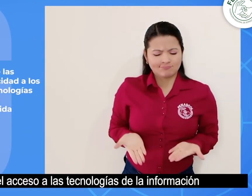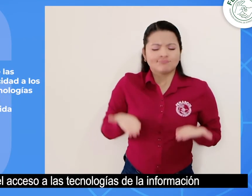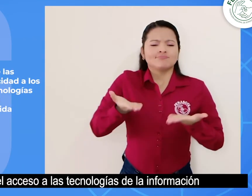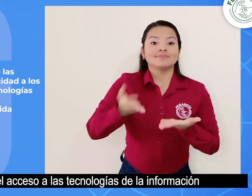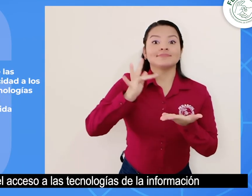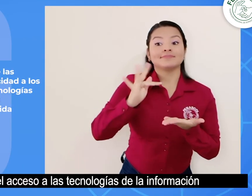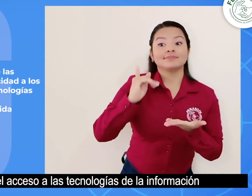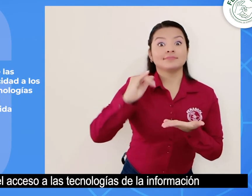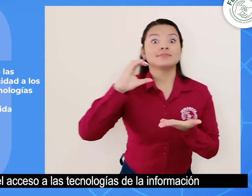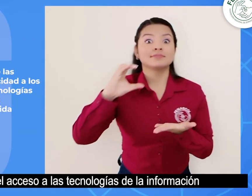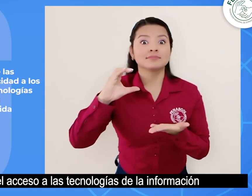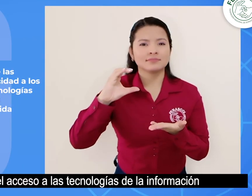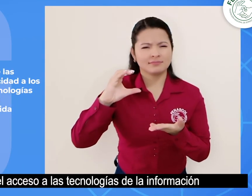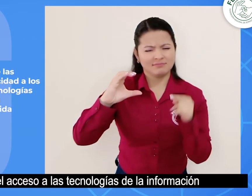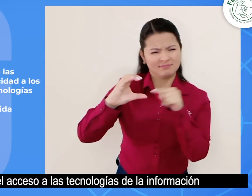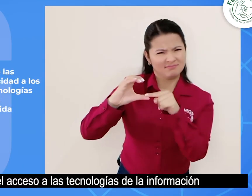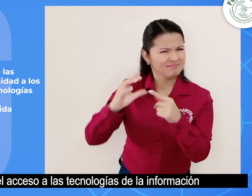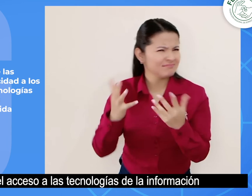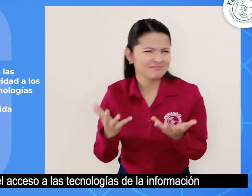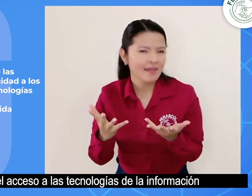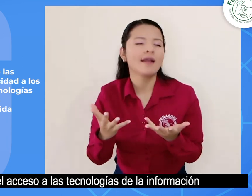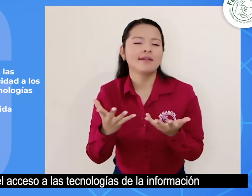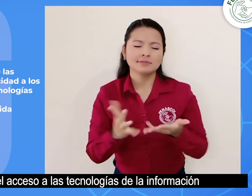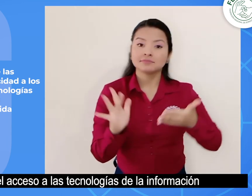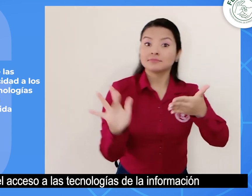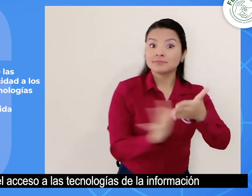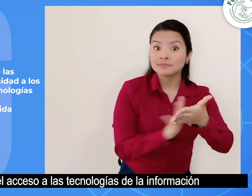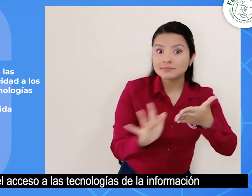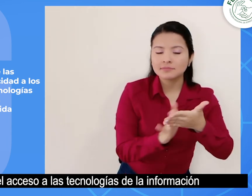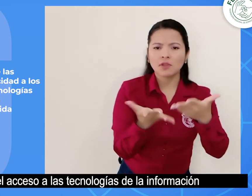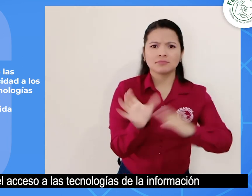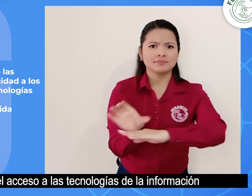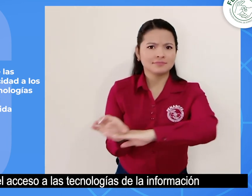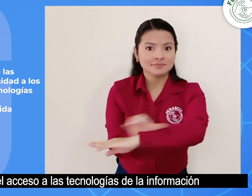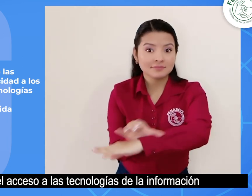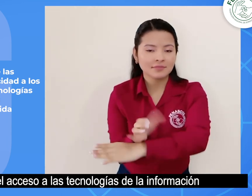Promover el acceso a las tecnologías de la información